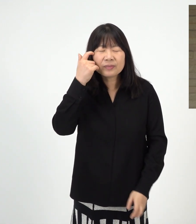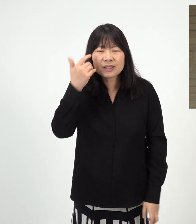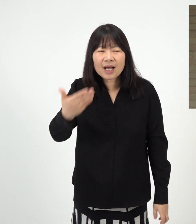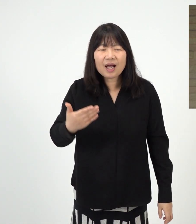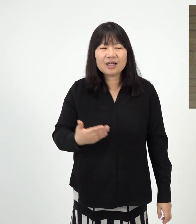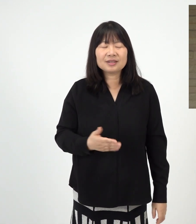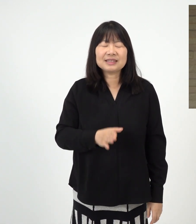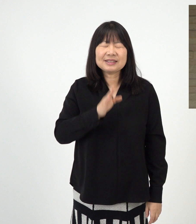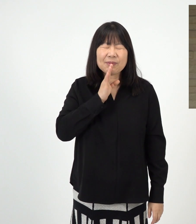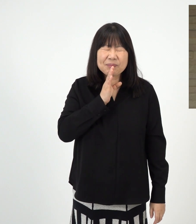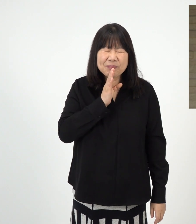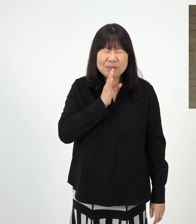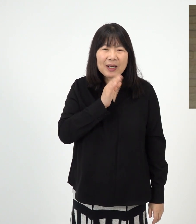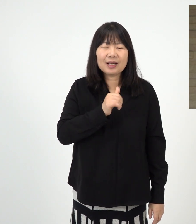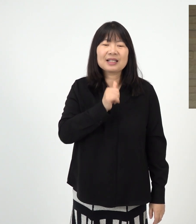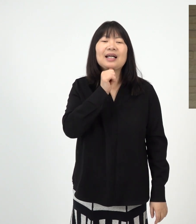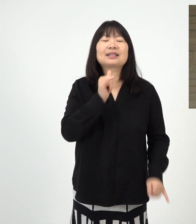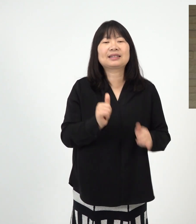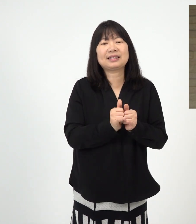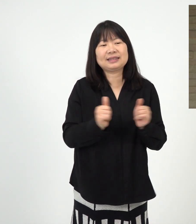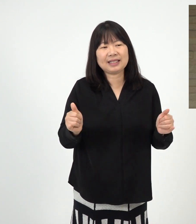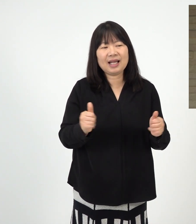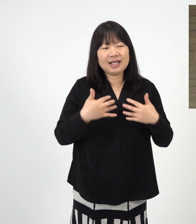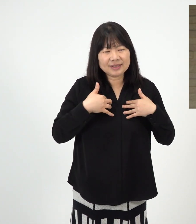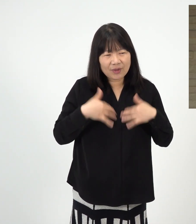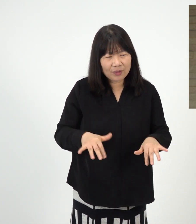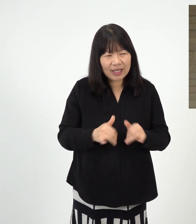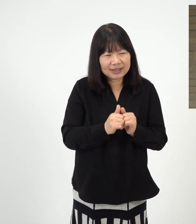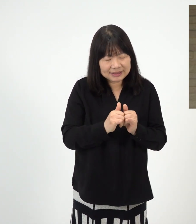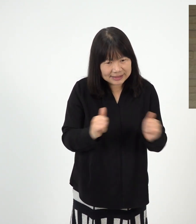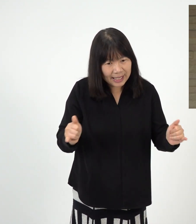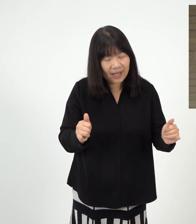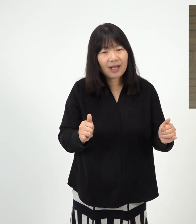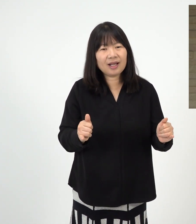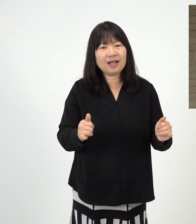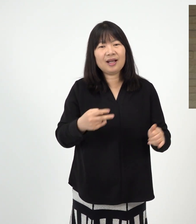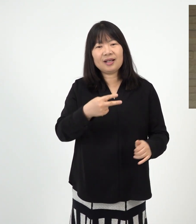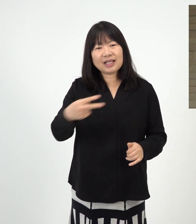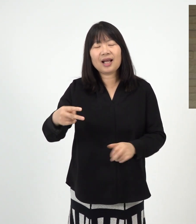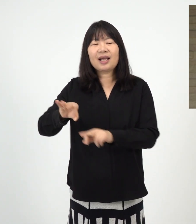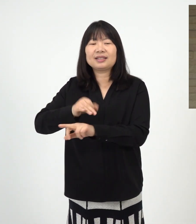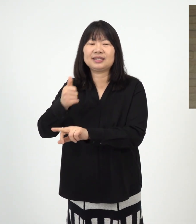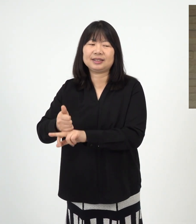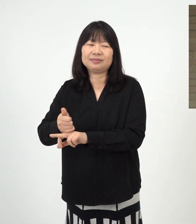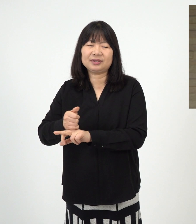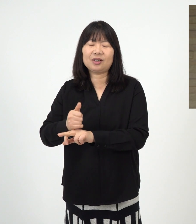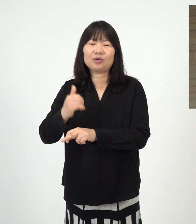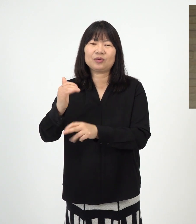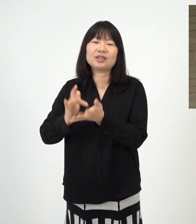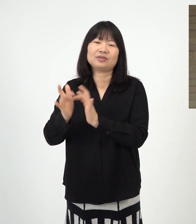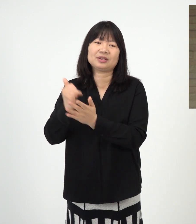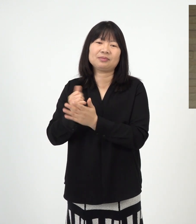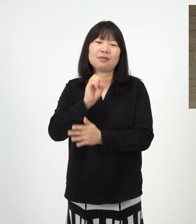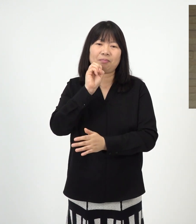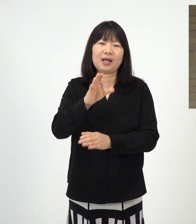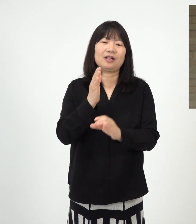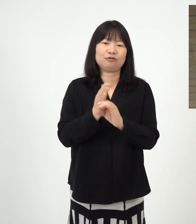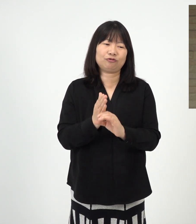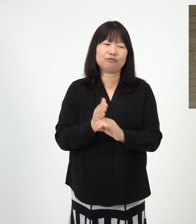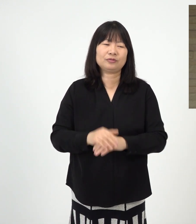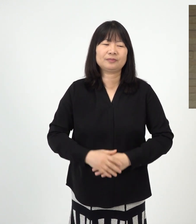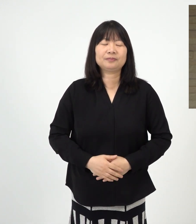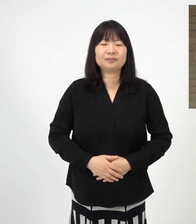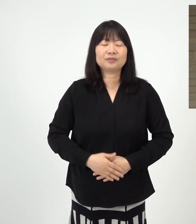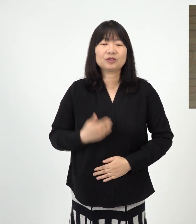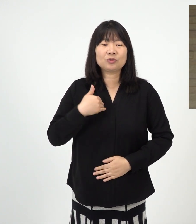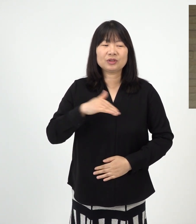지극히 작은 자와 누구를 여기 같은 개념으로 놓았어요? 임금, 주님.